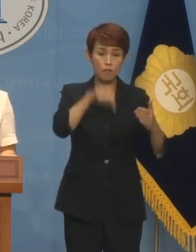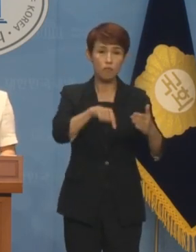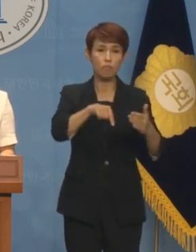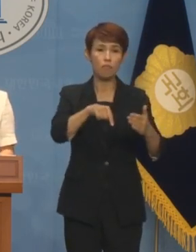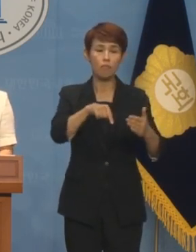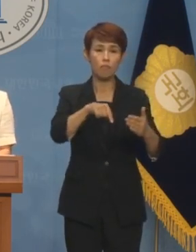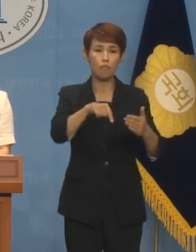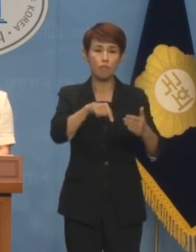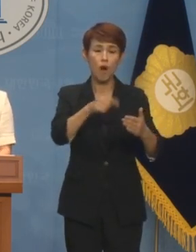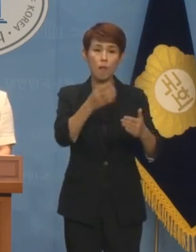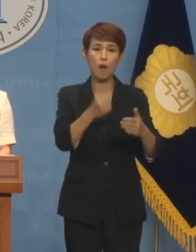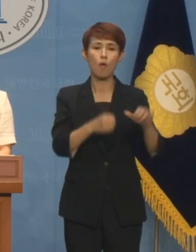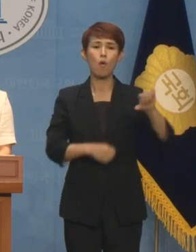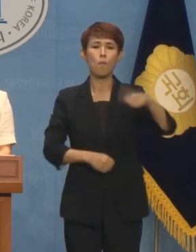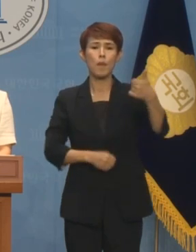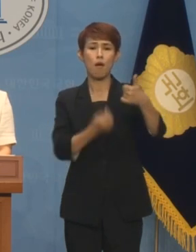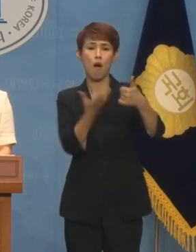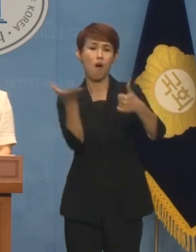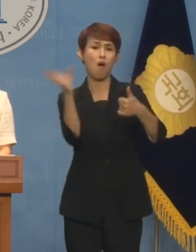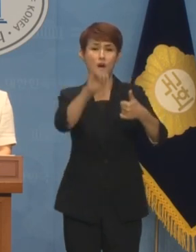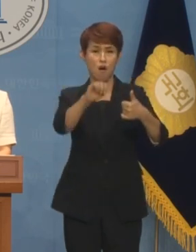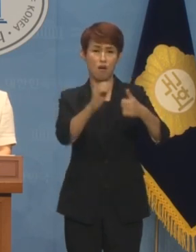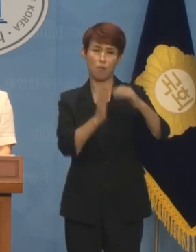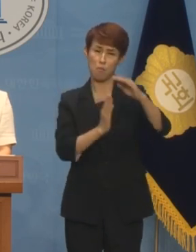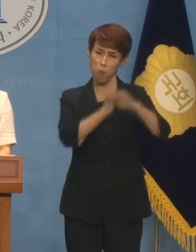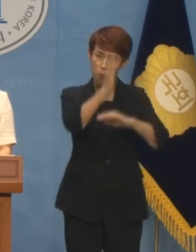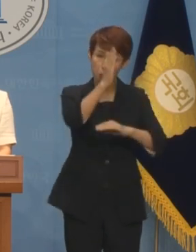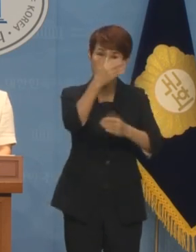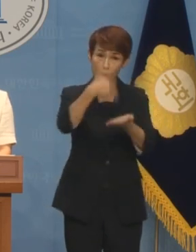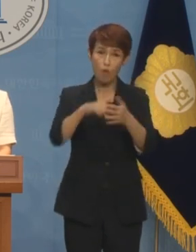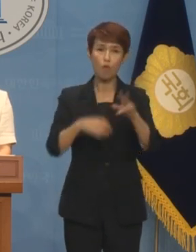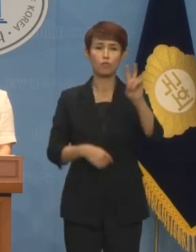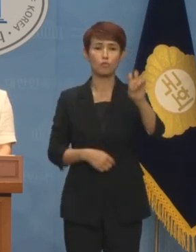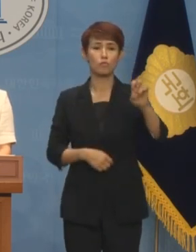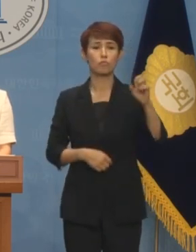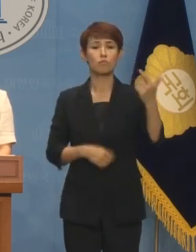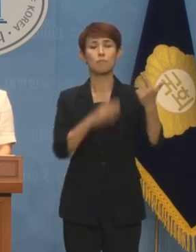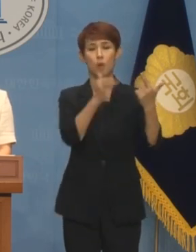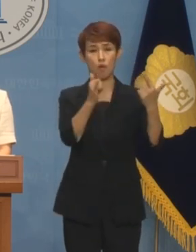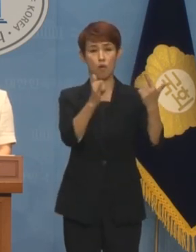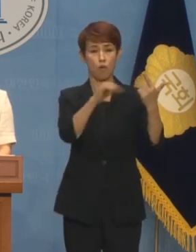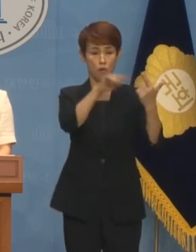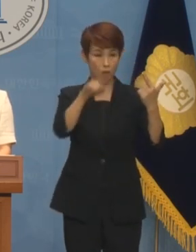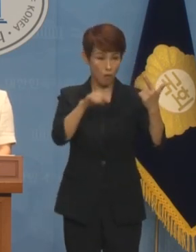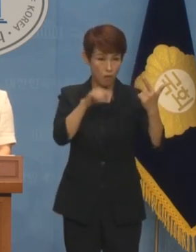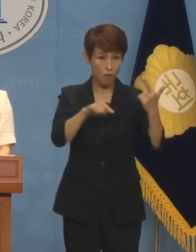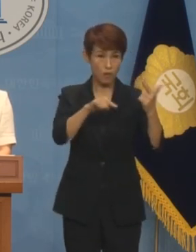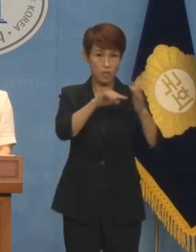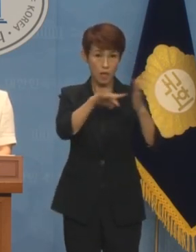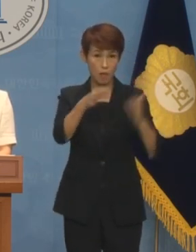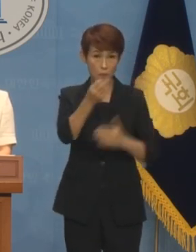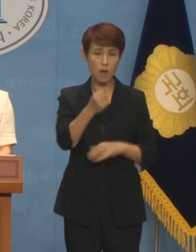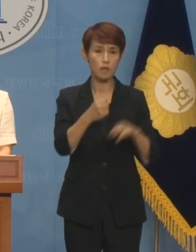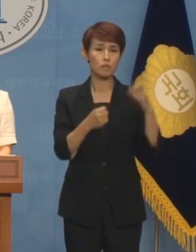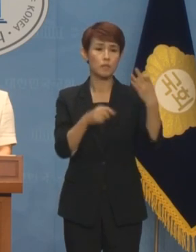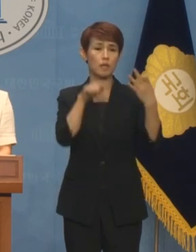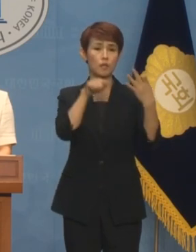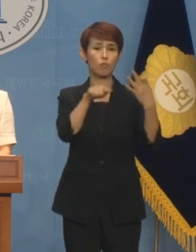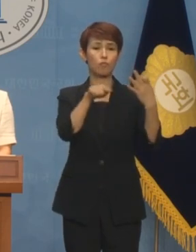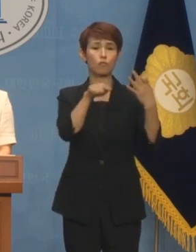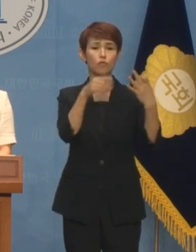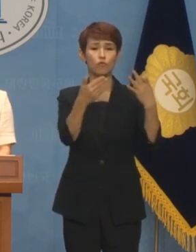가액 규모가 500억 원을 초과한 인원은 26명이고 이들에게 부과 결정된 세액이